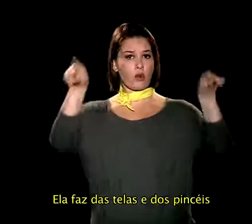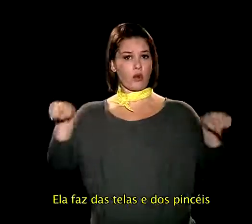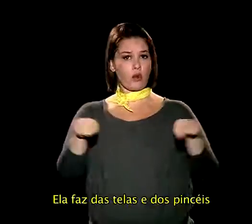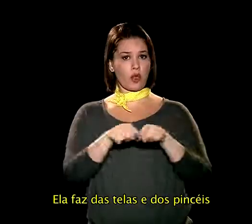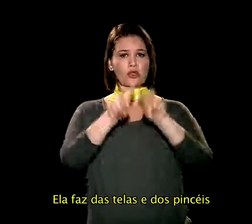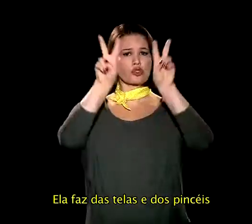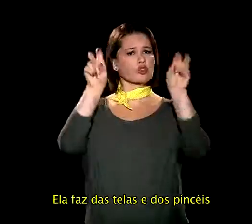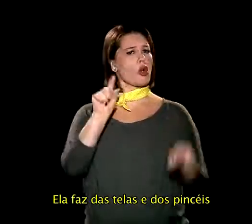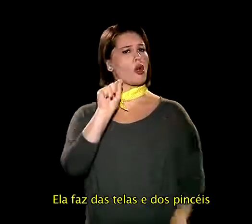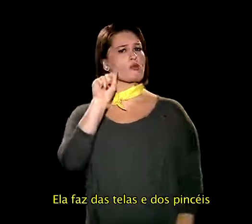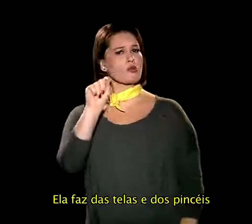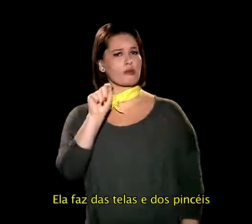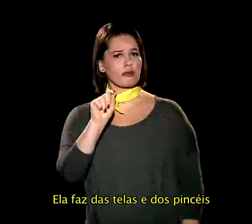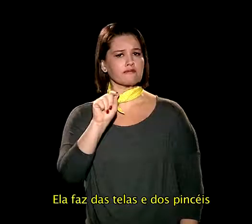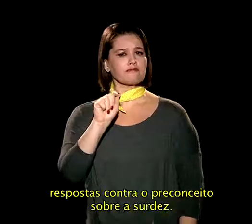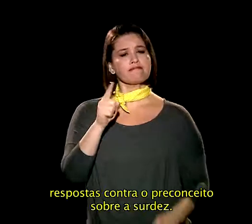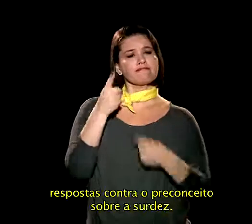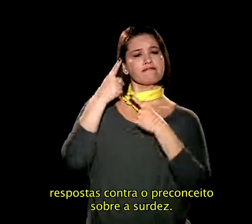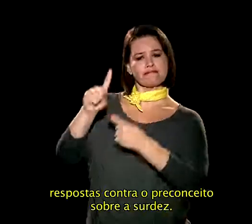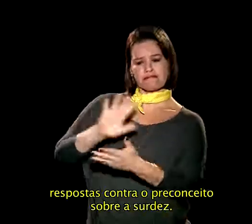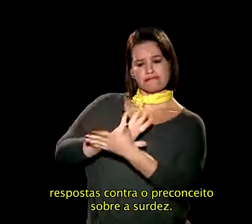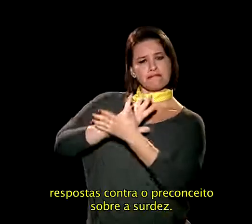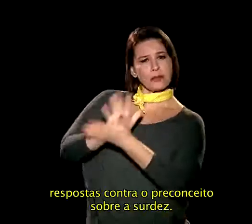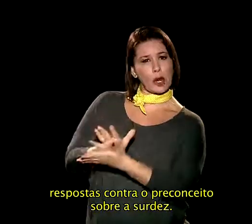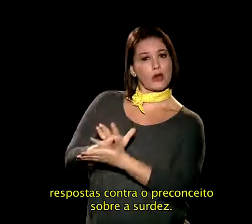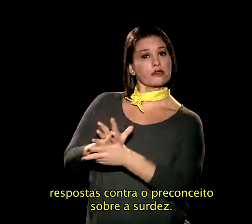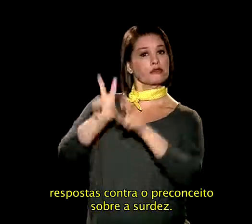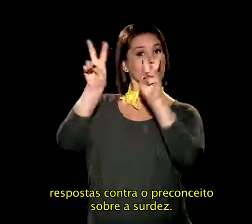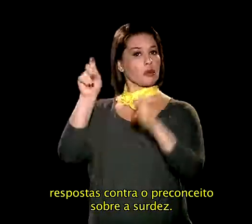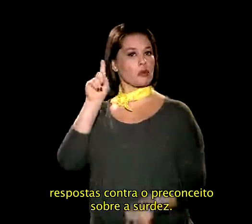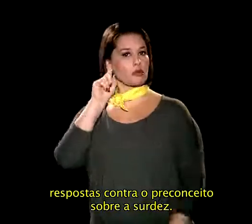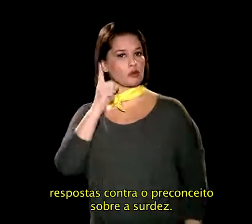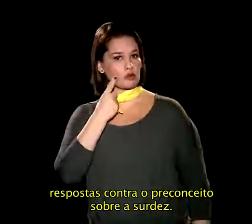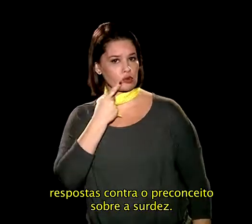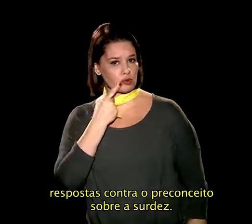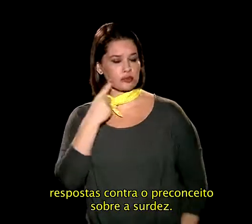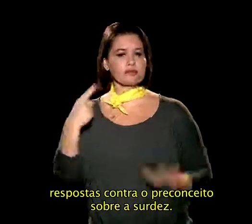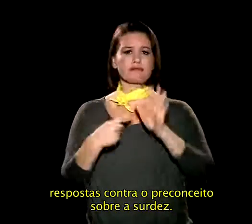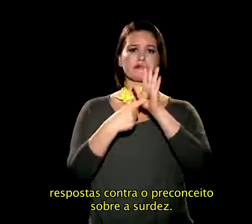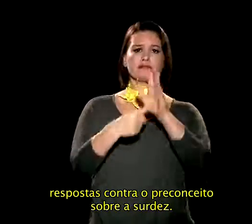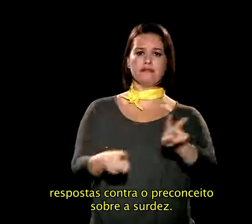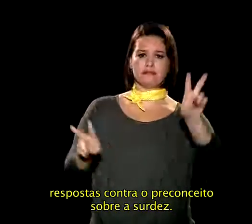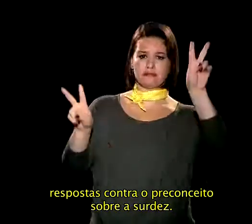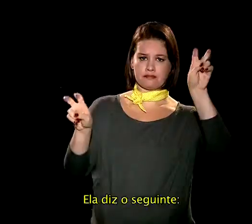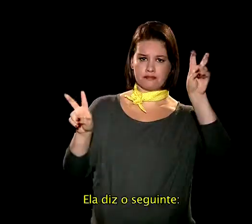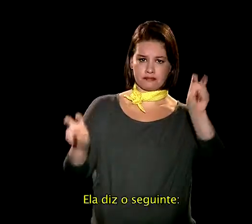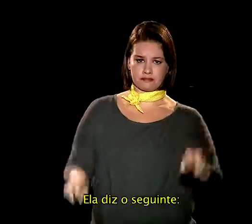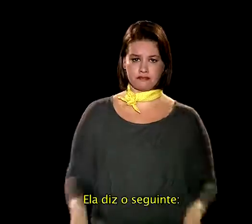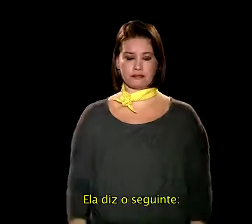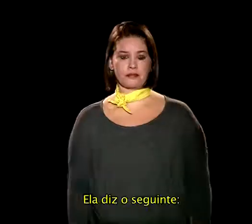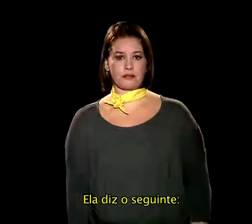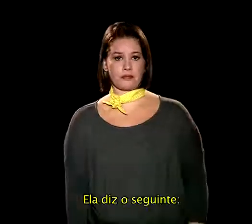telas e dos pincéis respostas contra o preconceito sobre a surdez. Ela diz o seguinte.